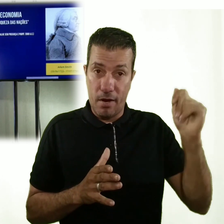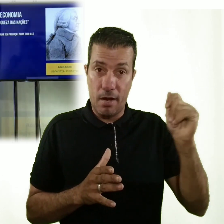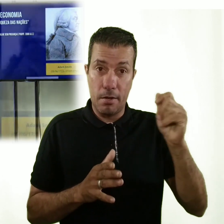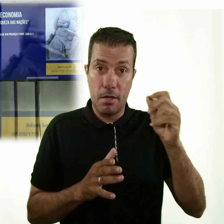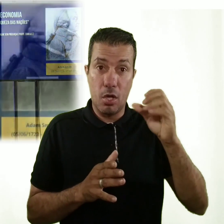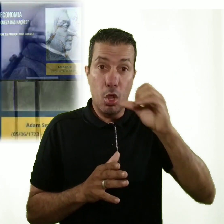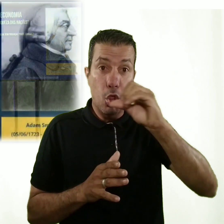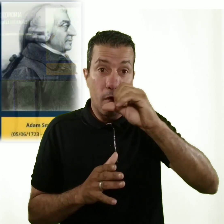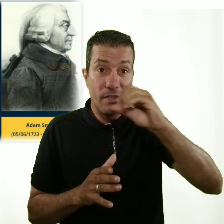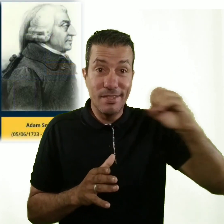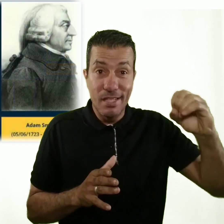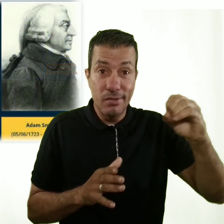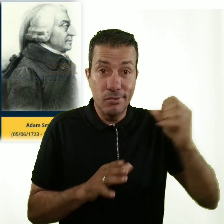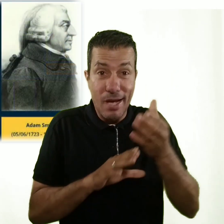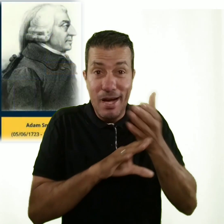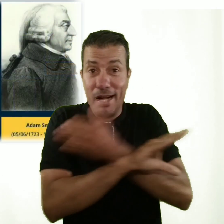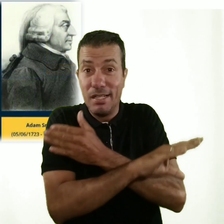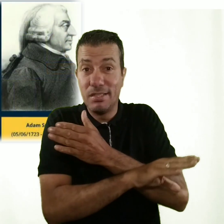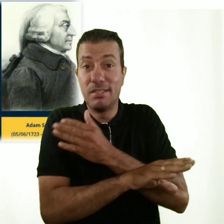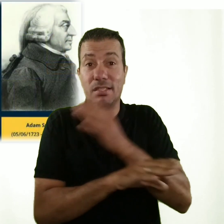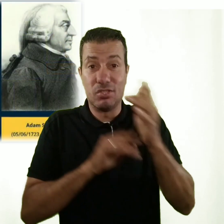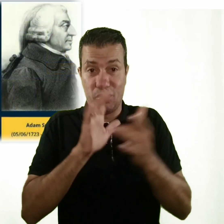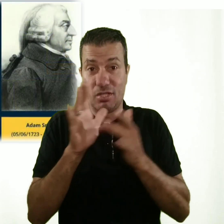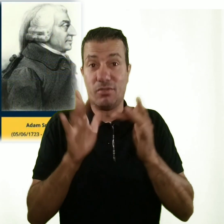anos antes de Cristo.